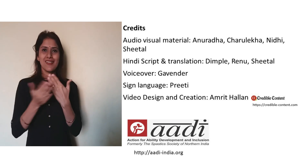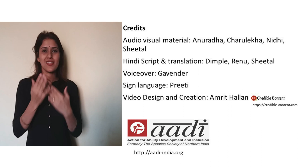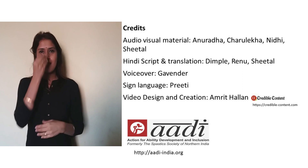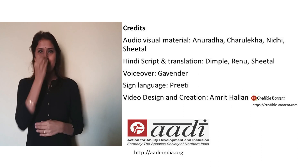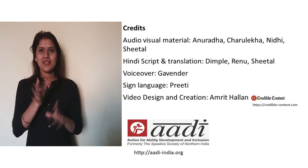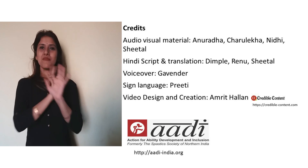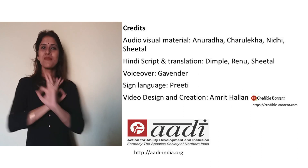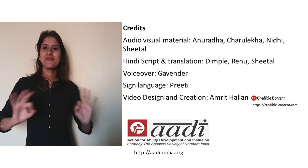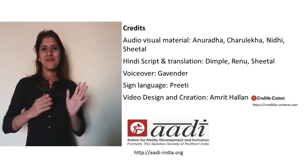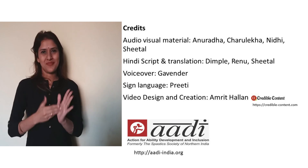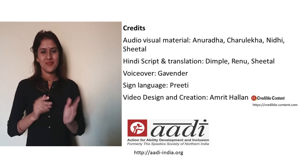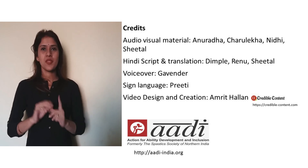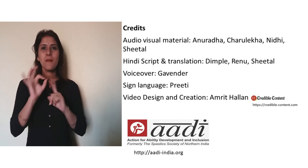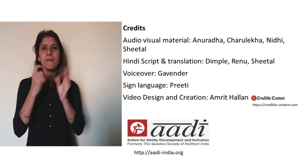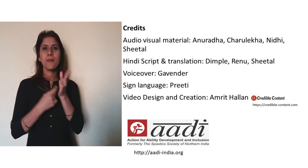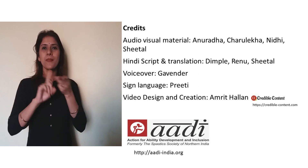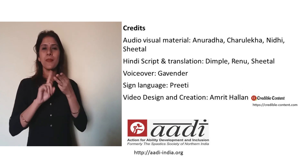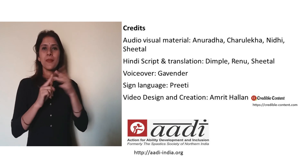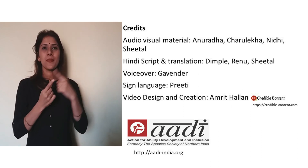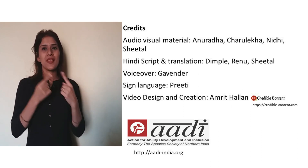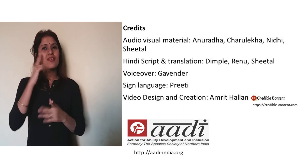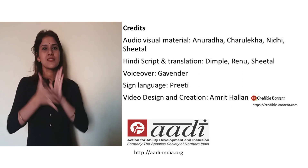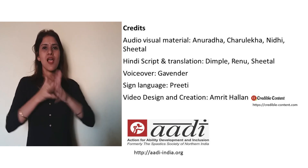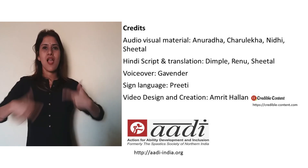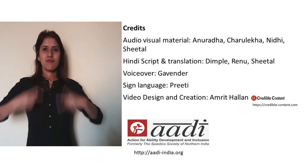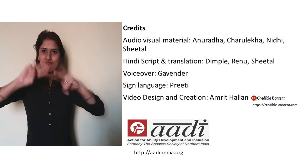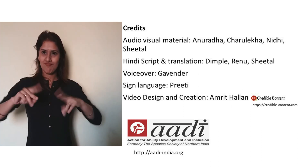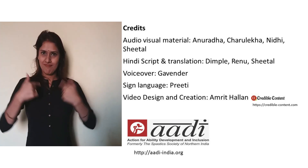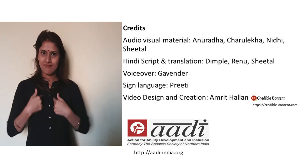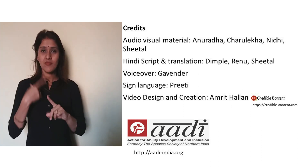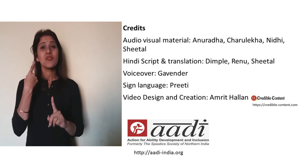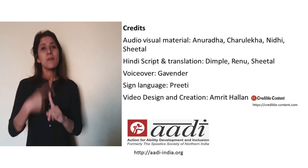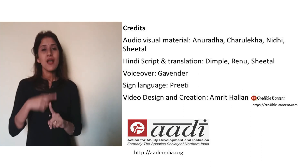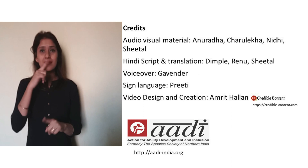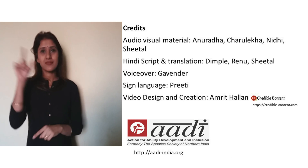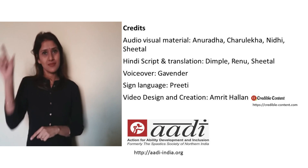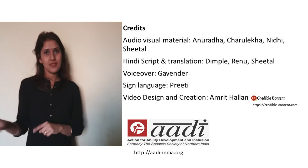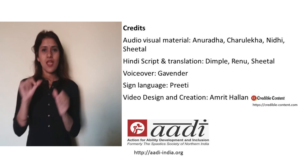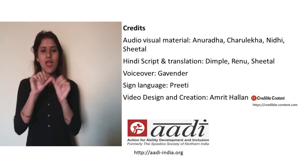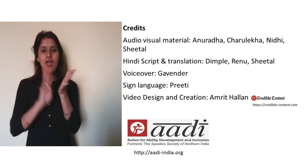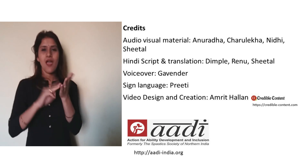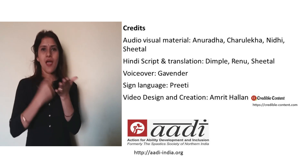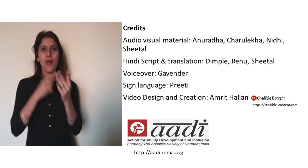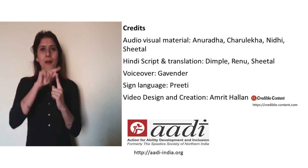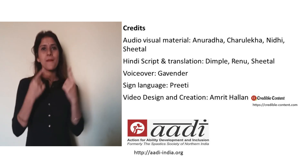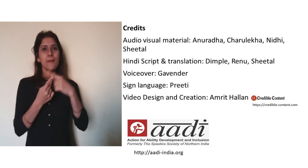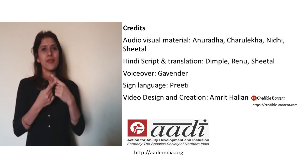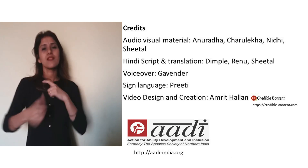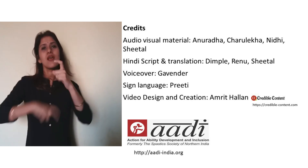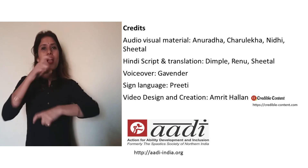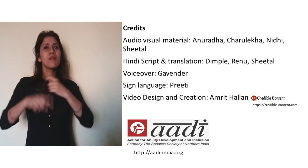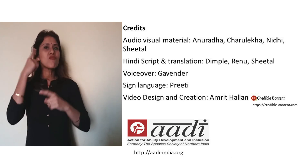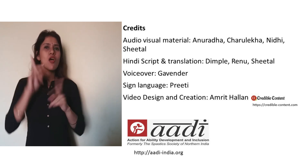प्रयास किया गया है। प्रीति द्वारा सांकेतिक भाषा तथा क्रेडिबल कंटेंट कंपनी से अमृत की वीडियो